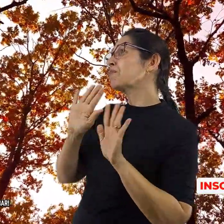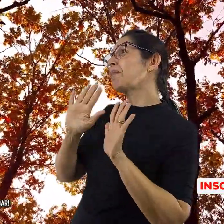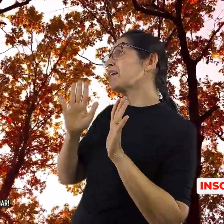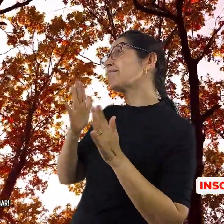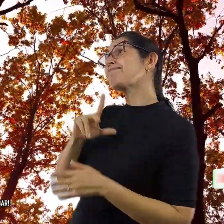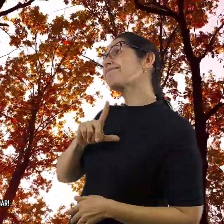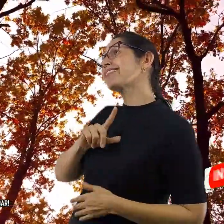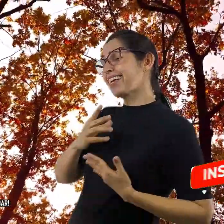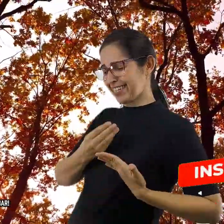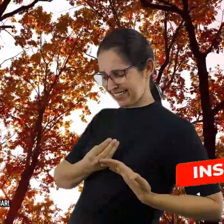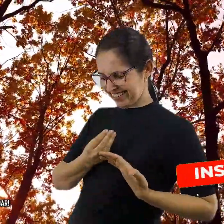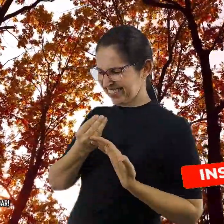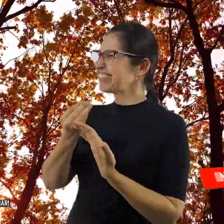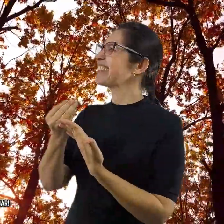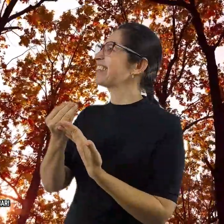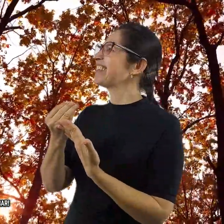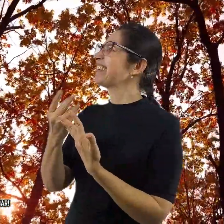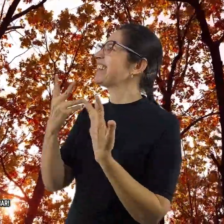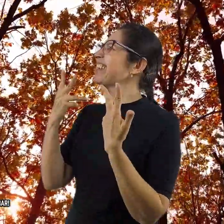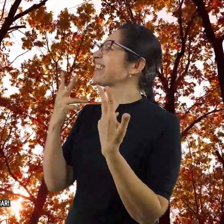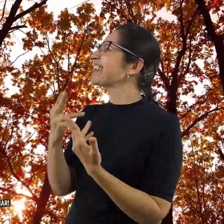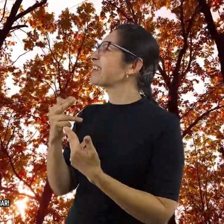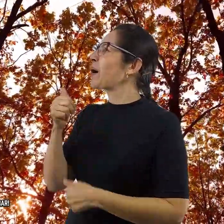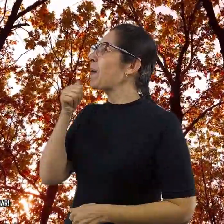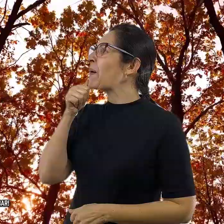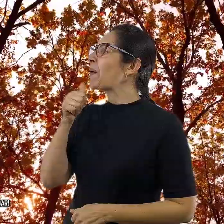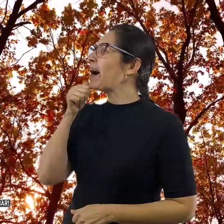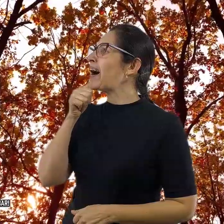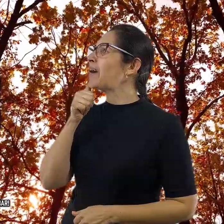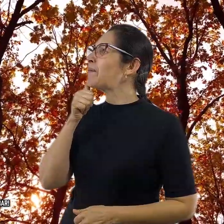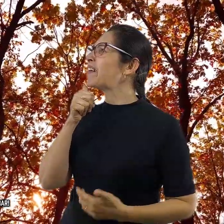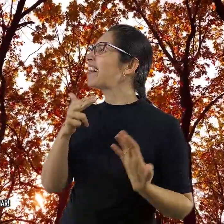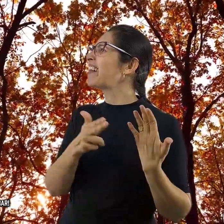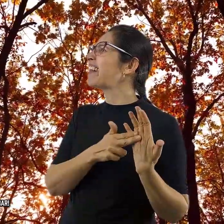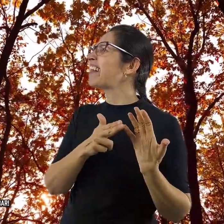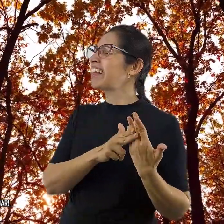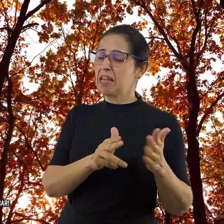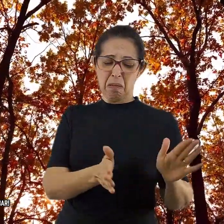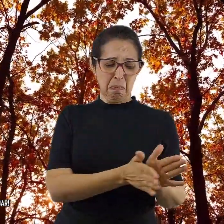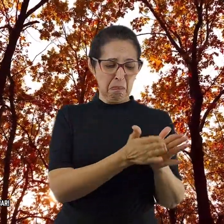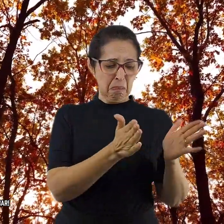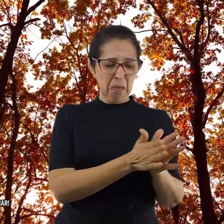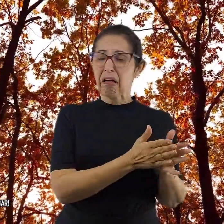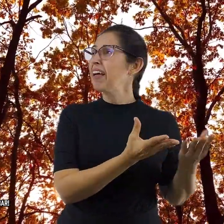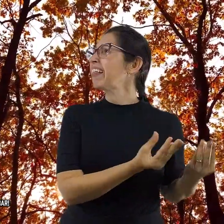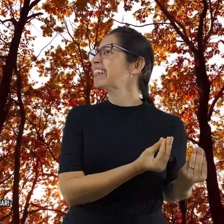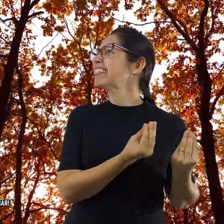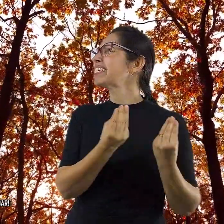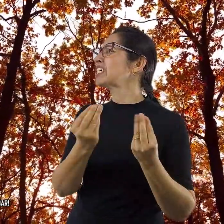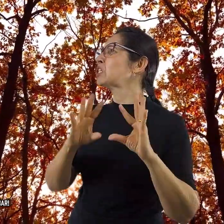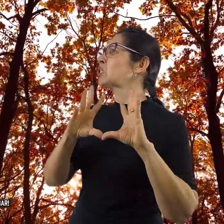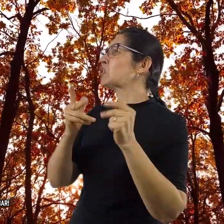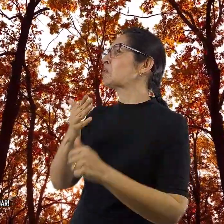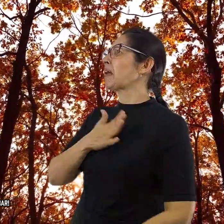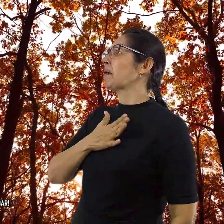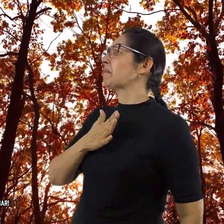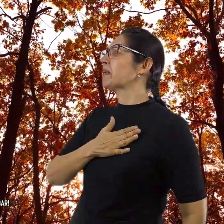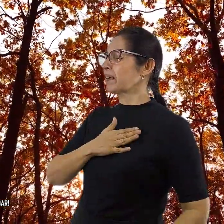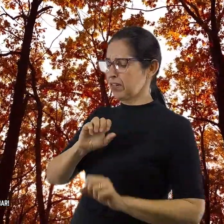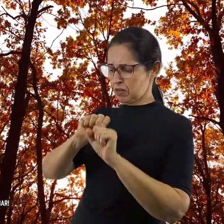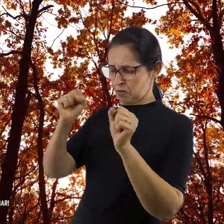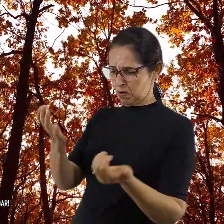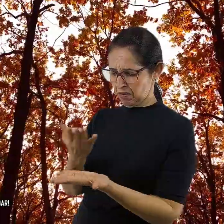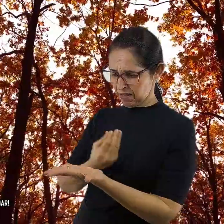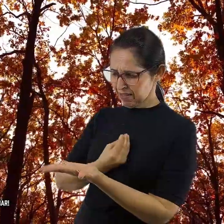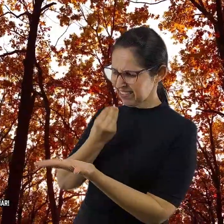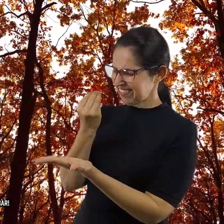dar o que tenho. Quero fazer como aquela viúva pobre, deu tudo. Senhor, eu quero minha vida no teu altar.